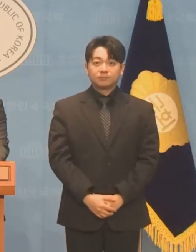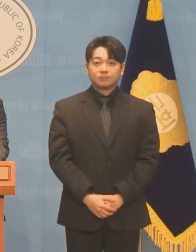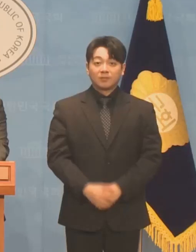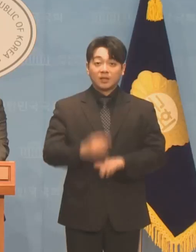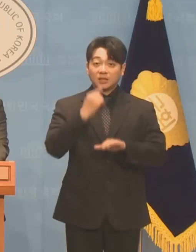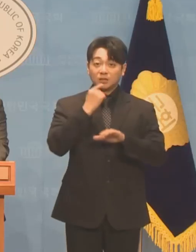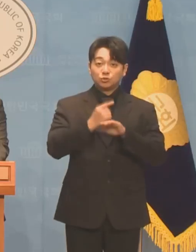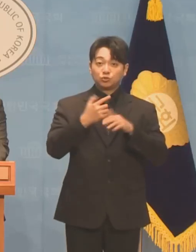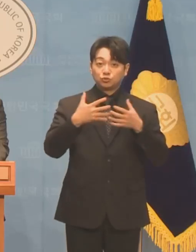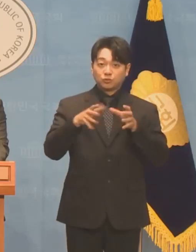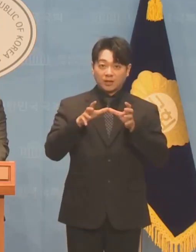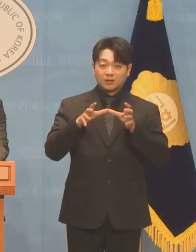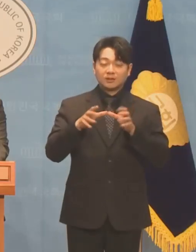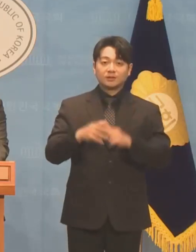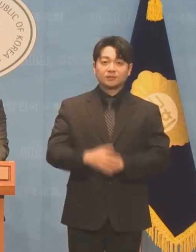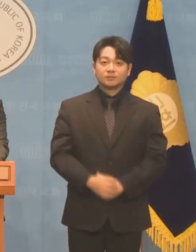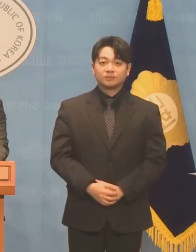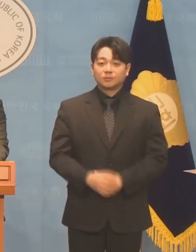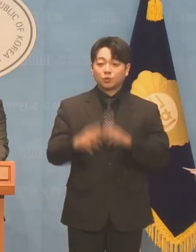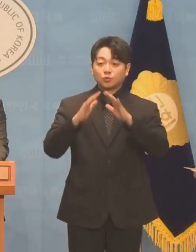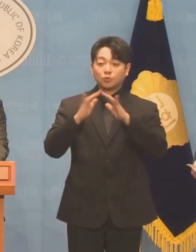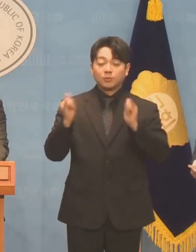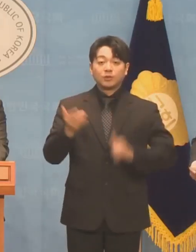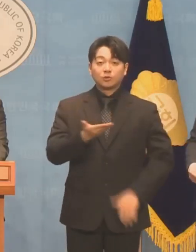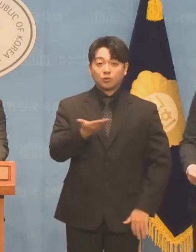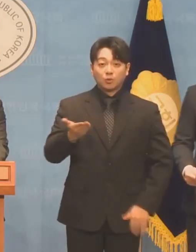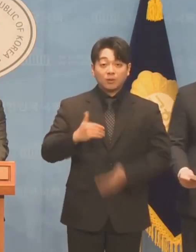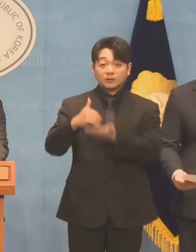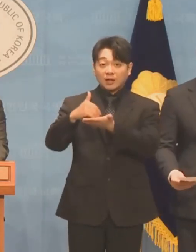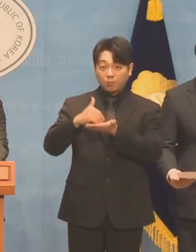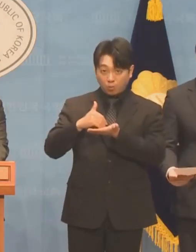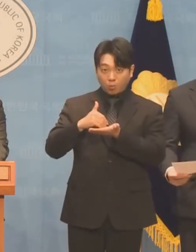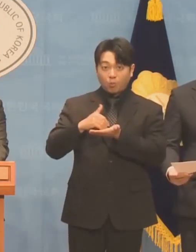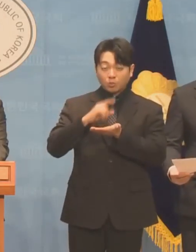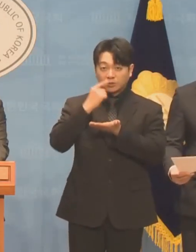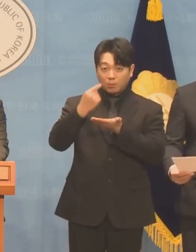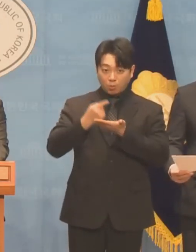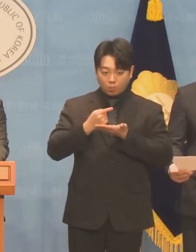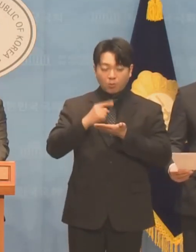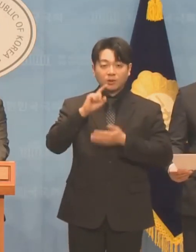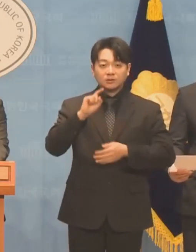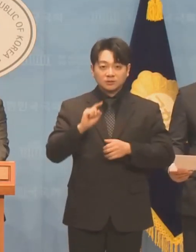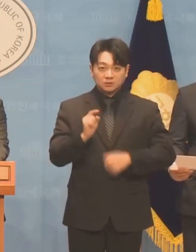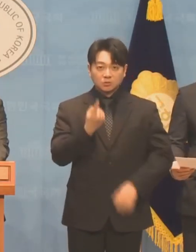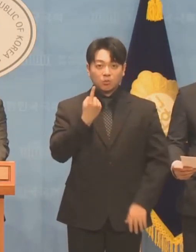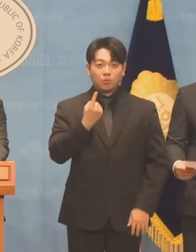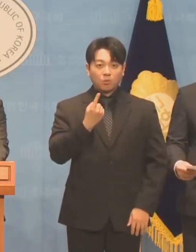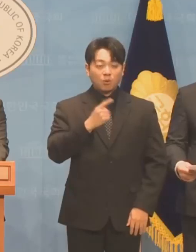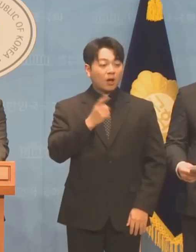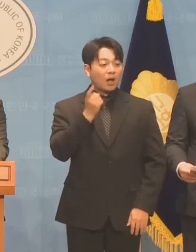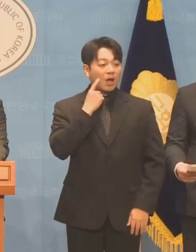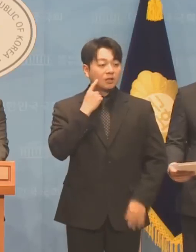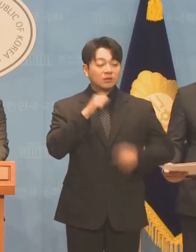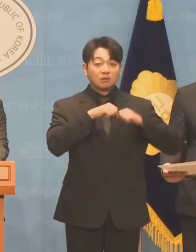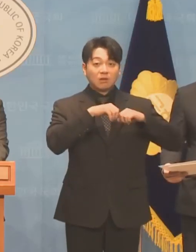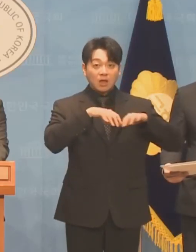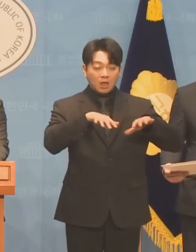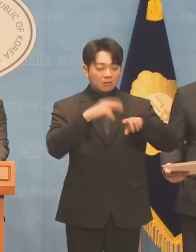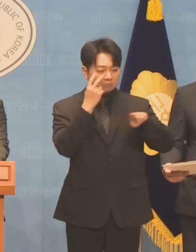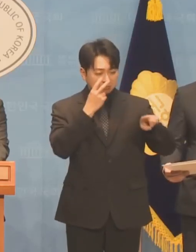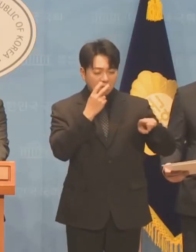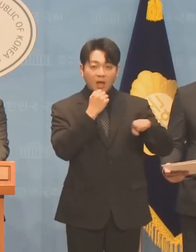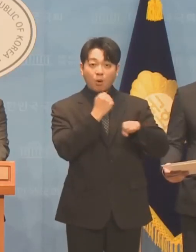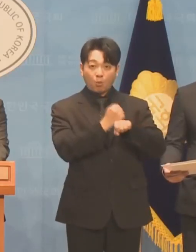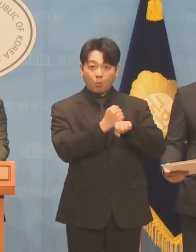민주파출소는 국민들의 제보를 통해 가짜뉴스를 적발하고 특히 내란 선동과 같은 법에